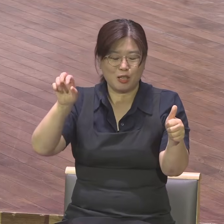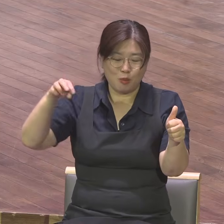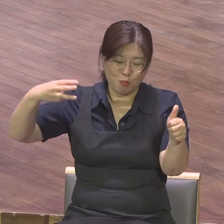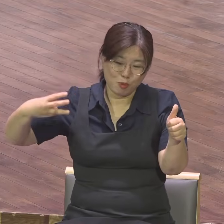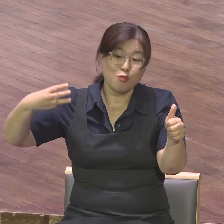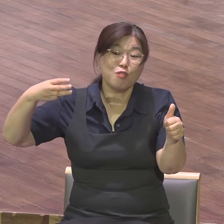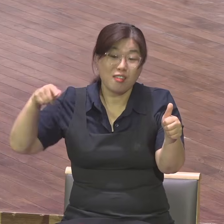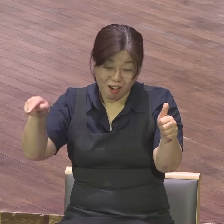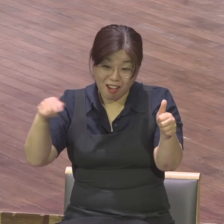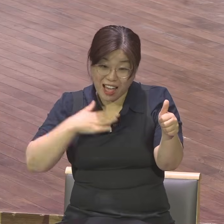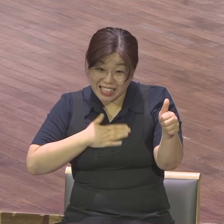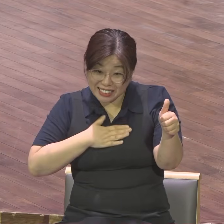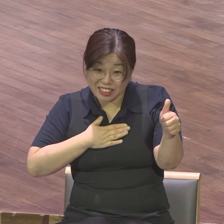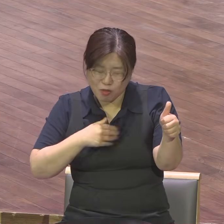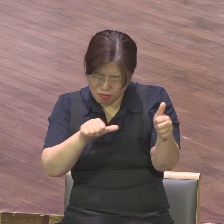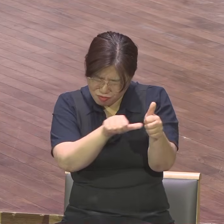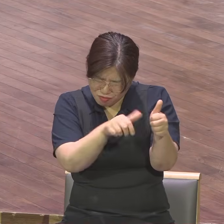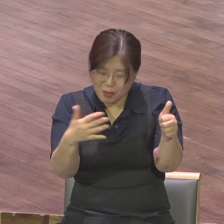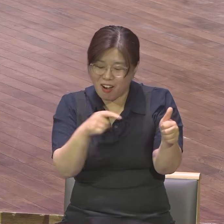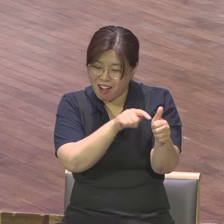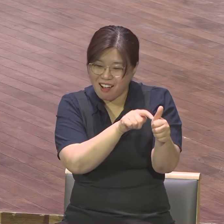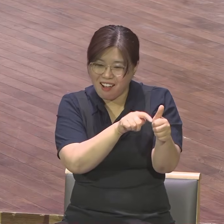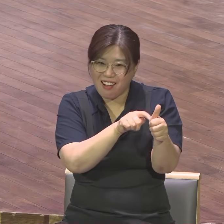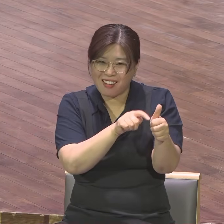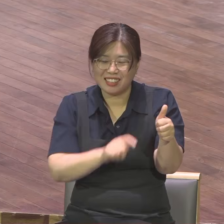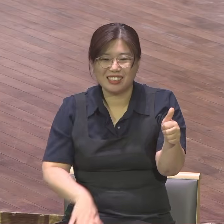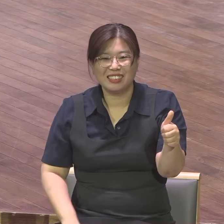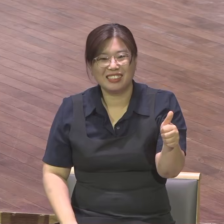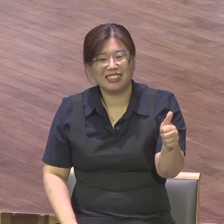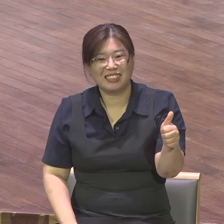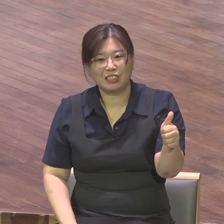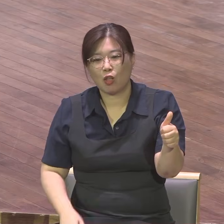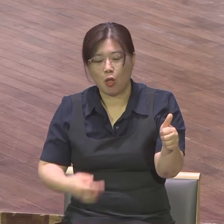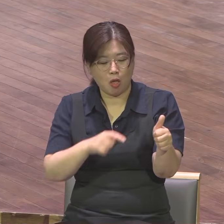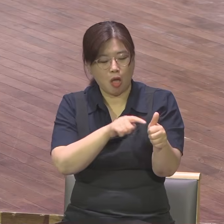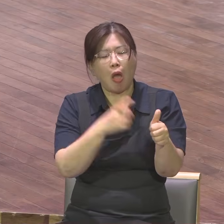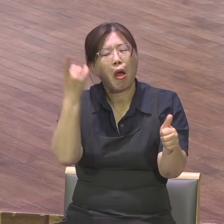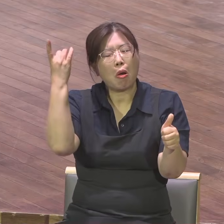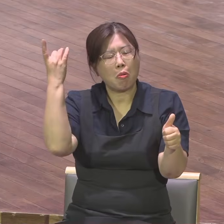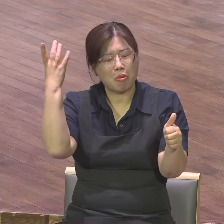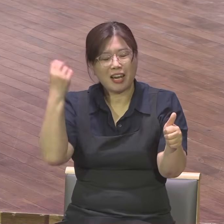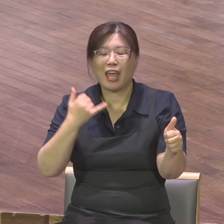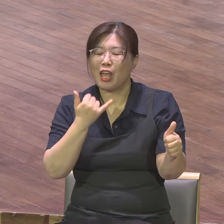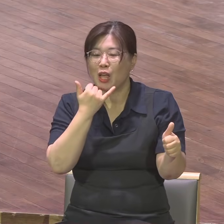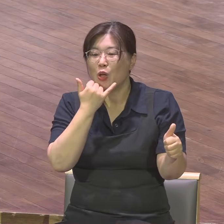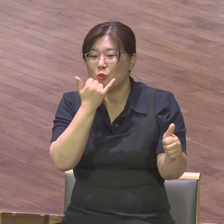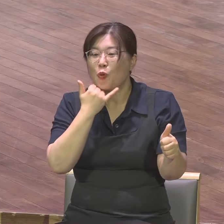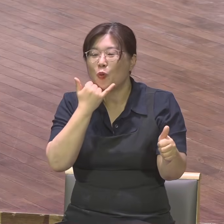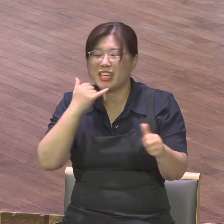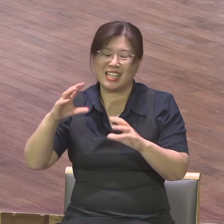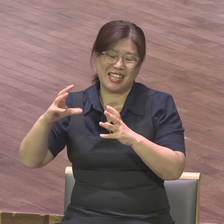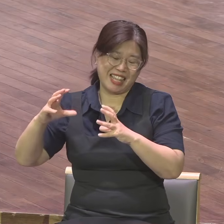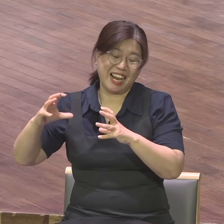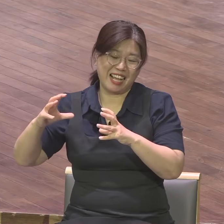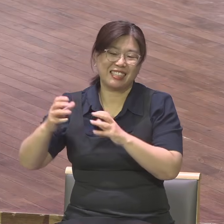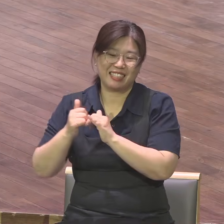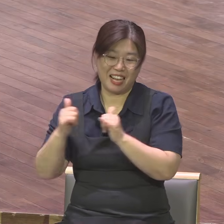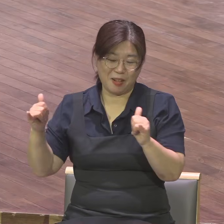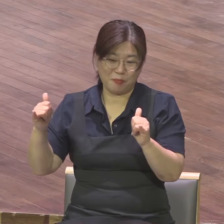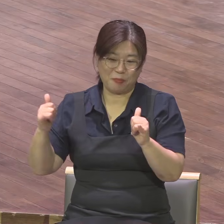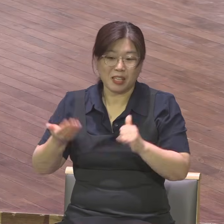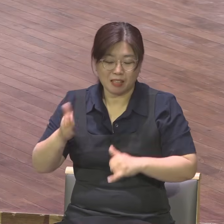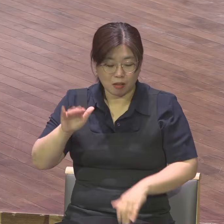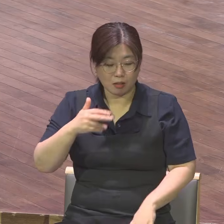독일 사람이었지만 2차 대전 때 영국을 우연히 갔는데 길거리에 고아들이 하도 많아서 고아원을